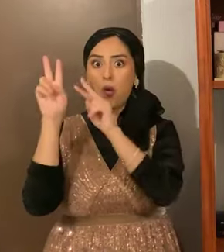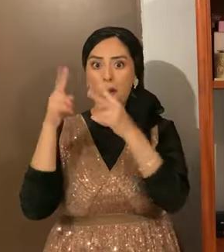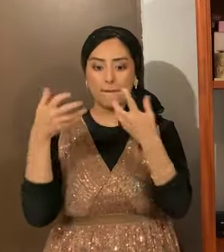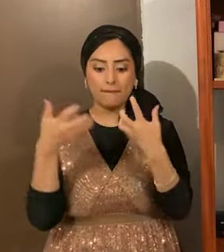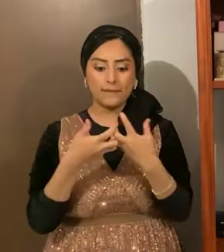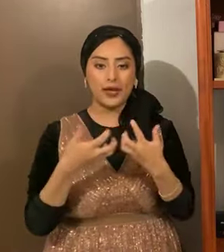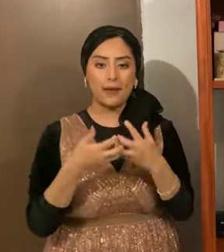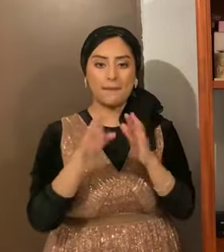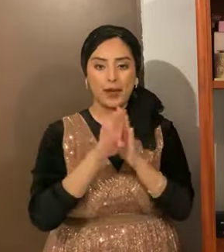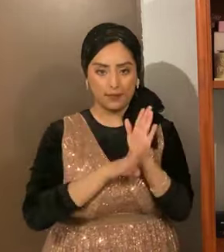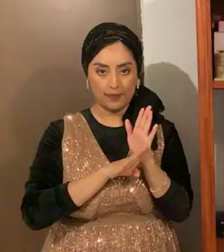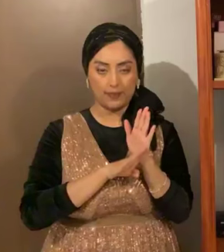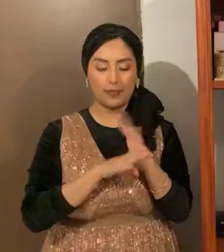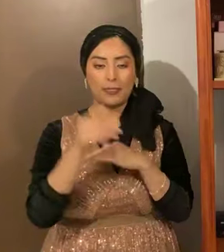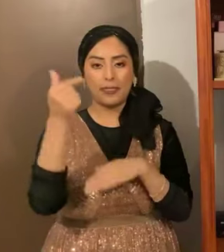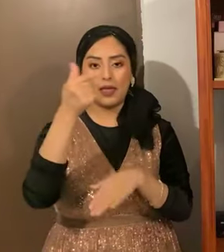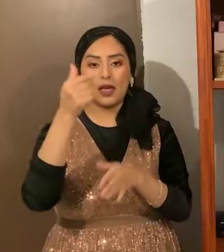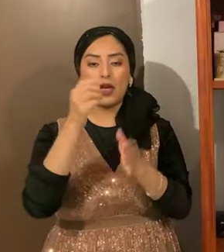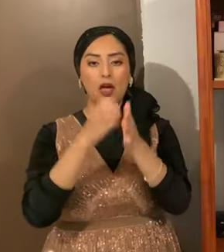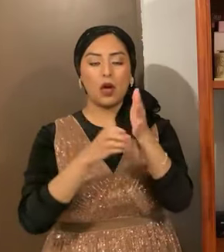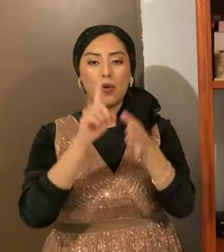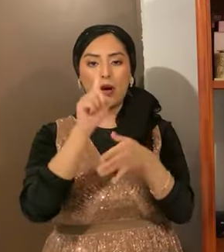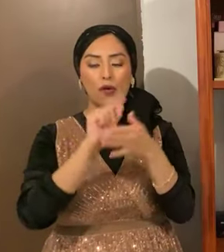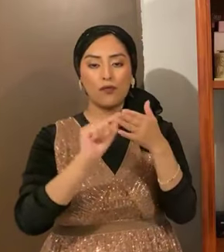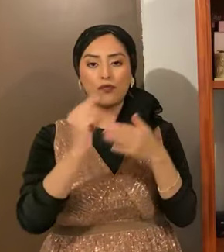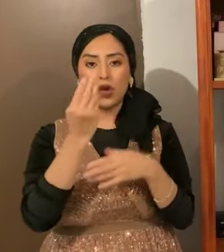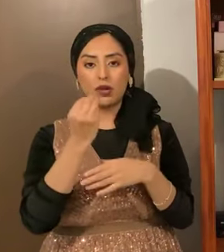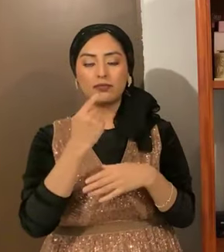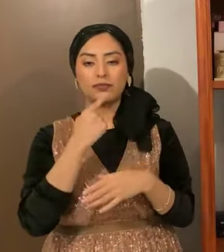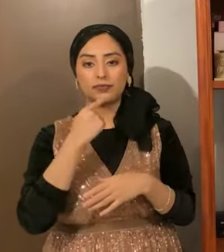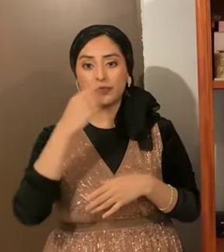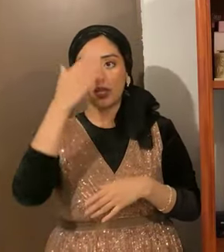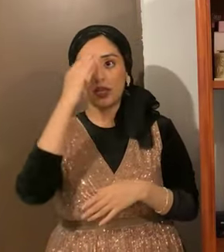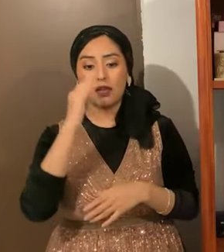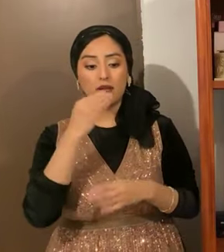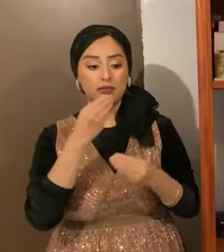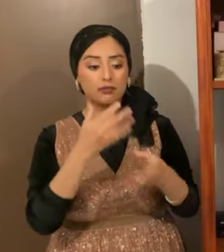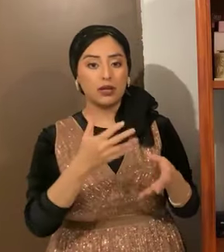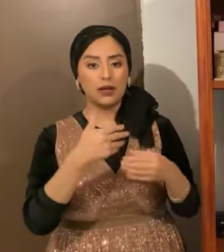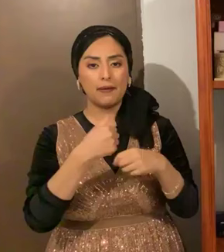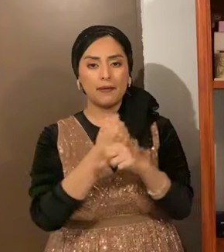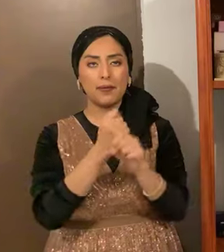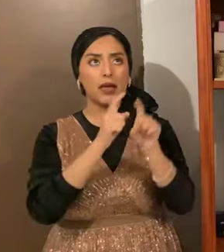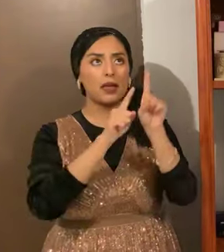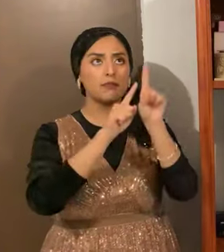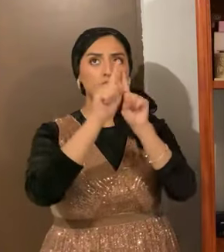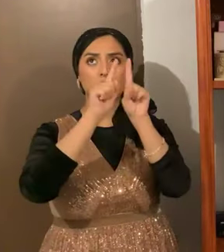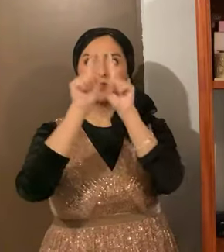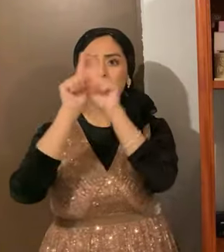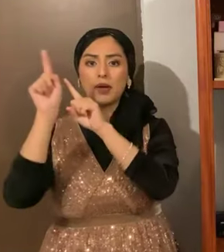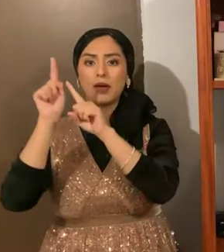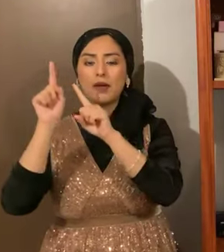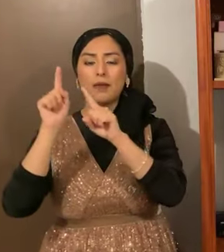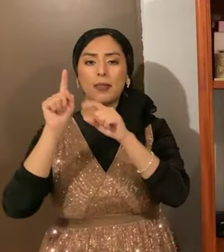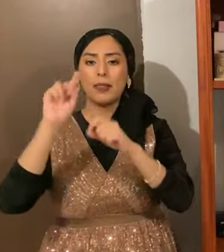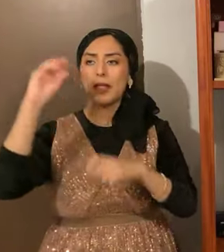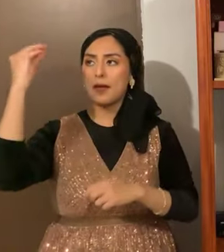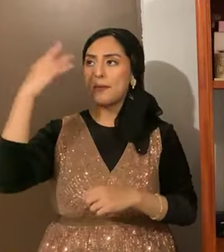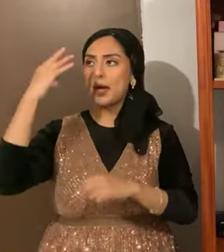muchísimo. Génesis 1:14. Dijo luego Elohim: haya lumbreras en la expansión de los cielos